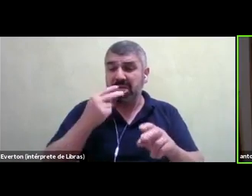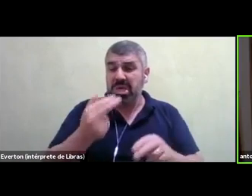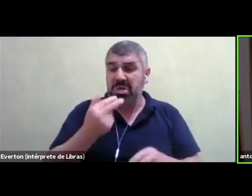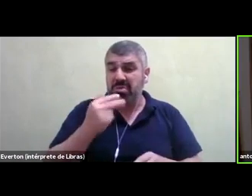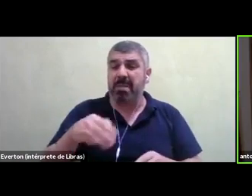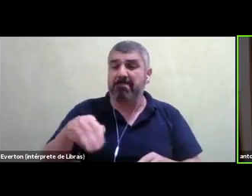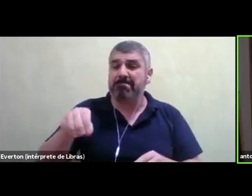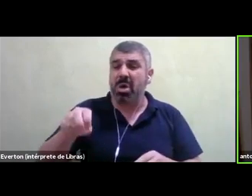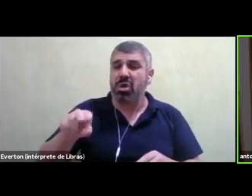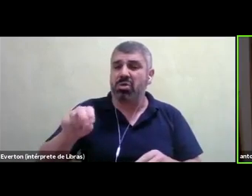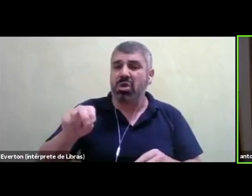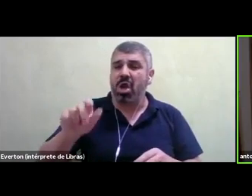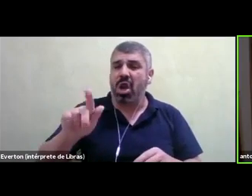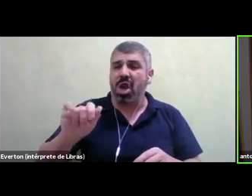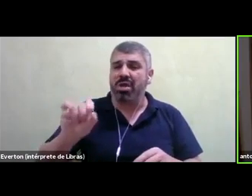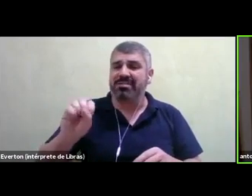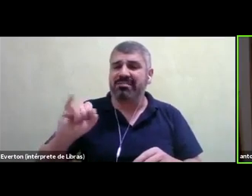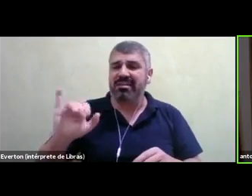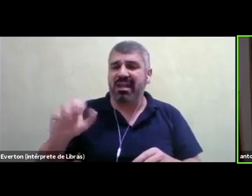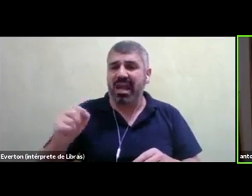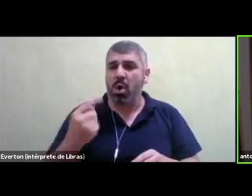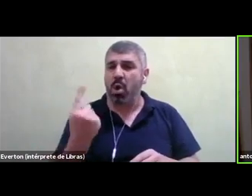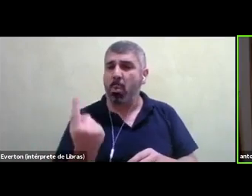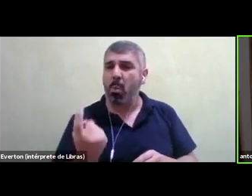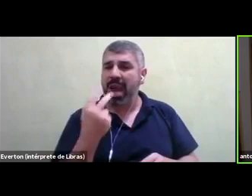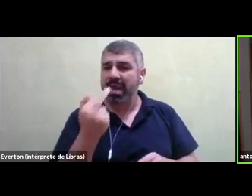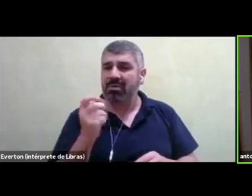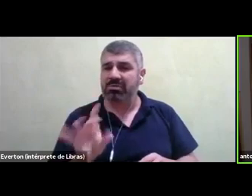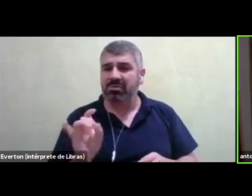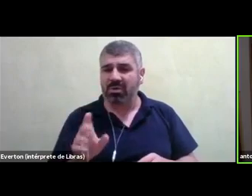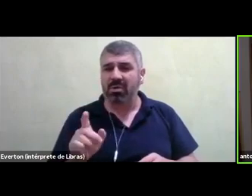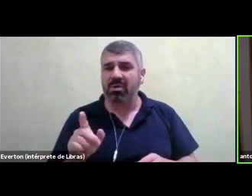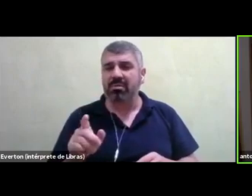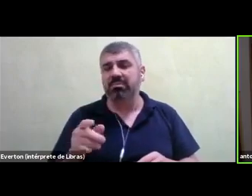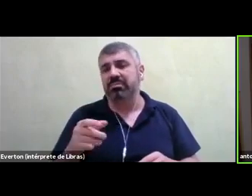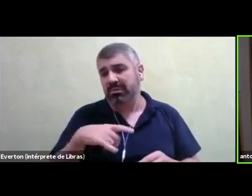algumas afirmações como o desenvolvimento de